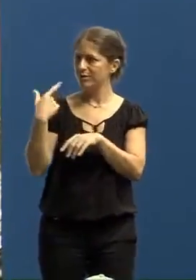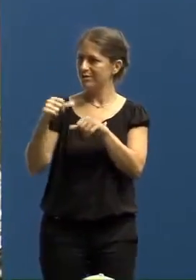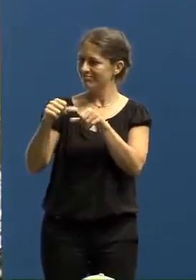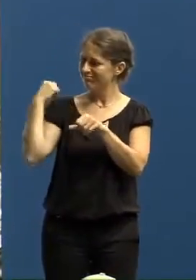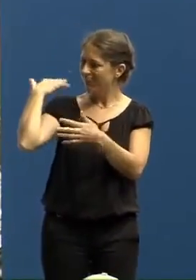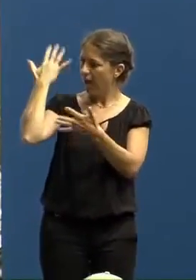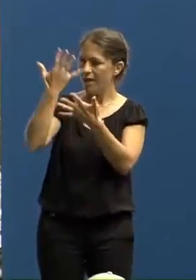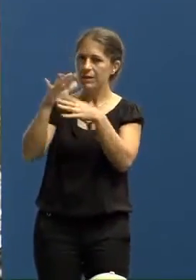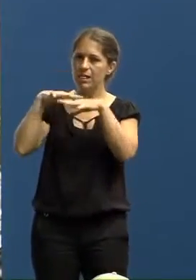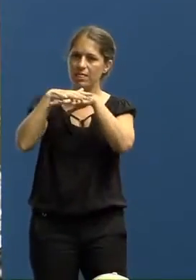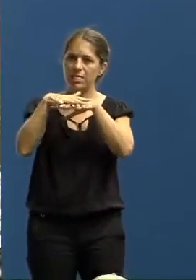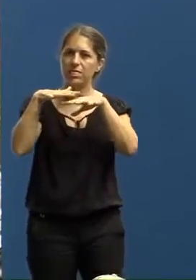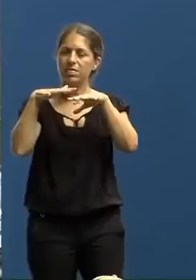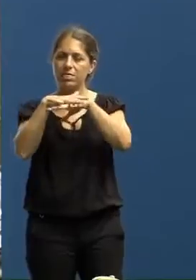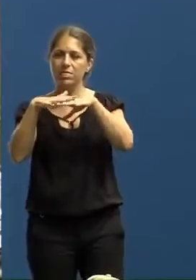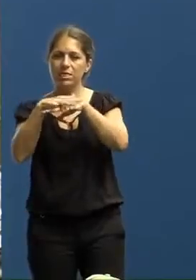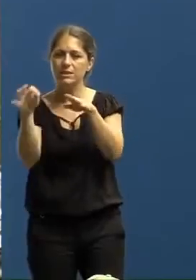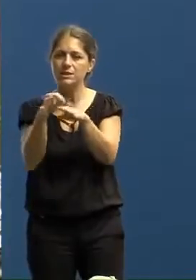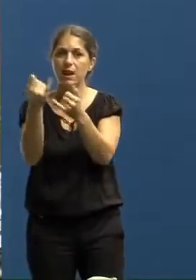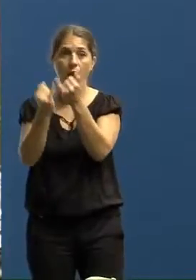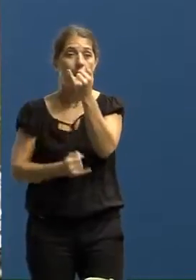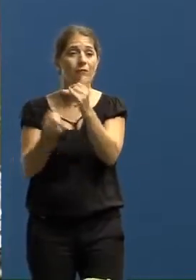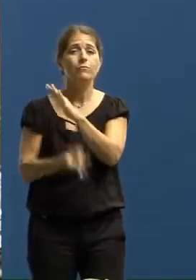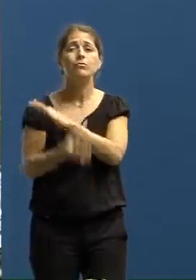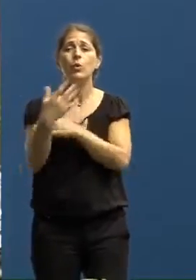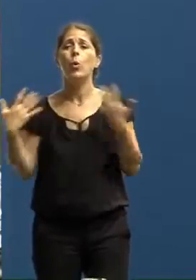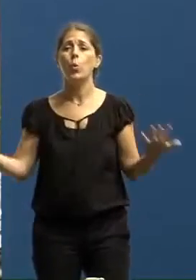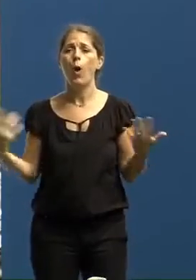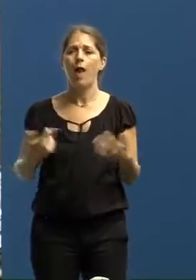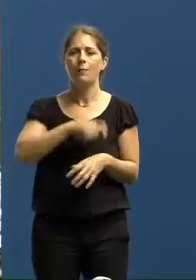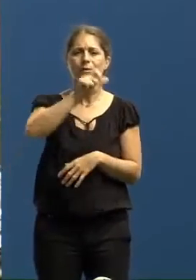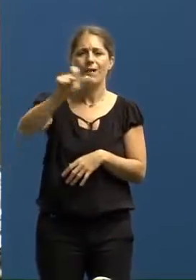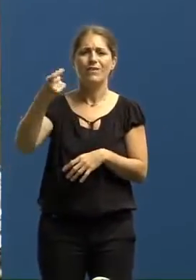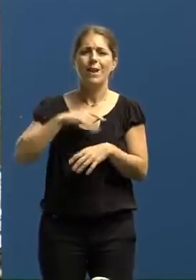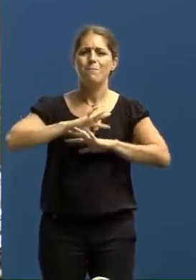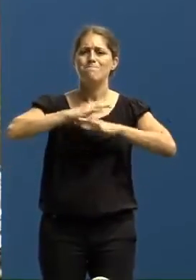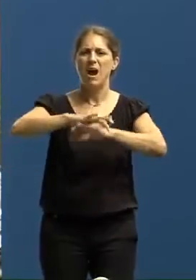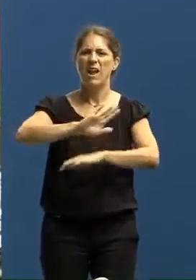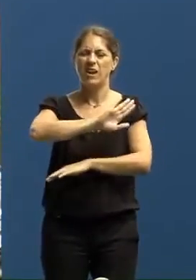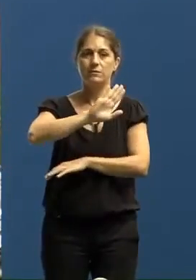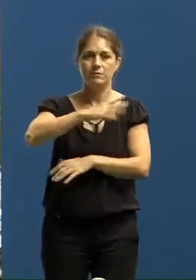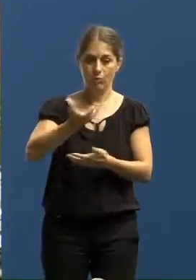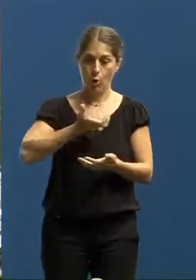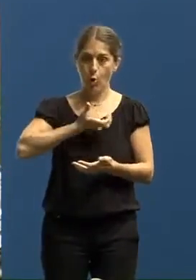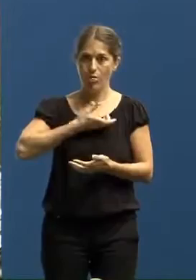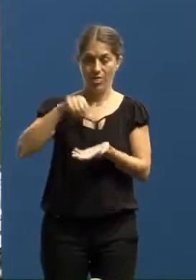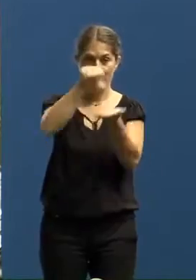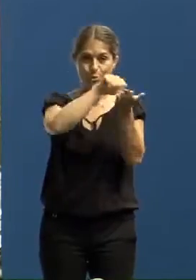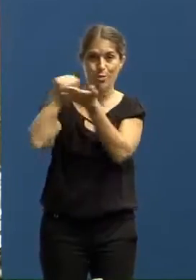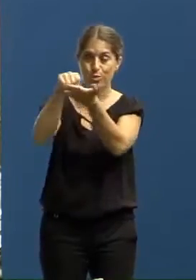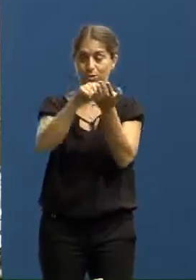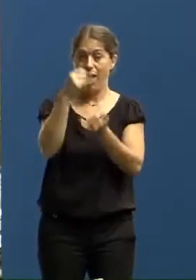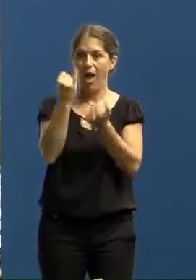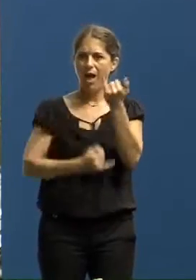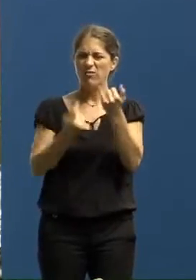nas cidades e deu lugar a un importante movemento cidadanista en Galicia, máis de 100 mareas municipais. E era